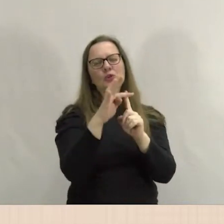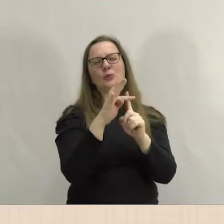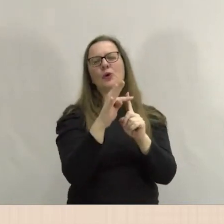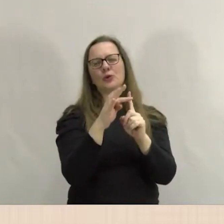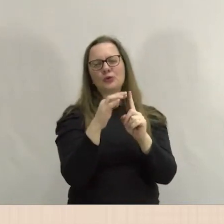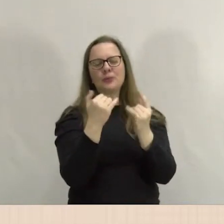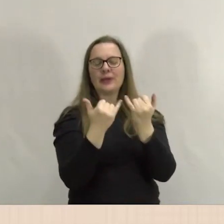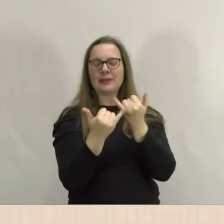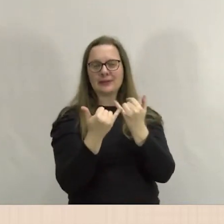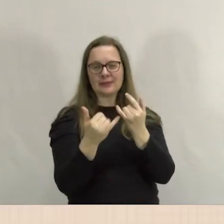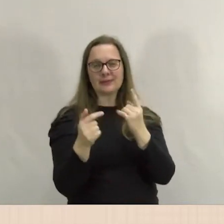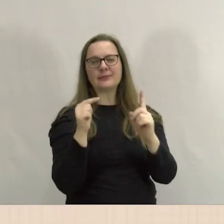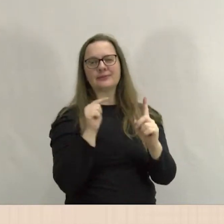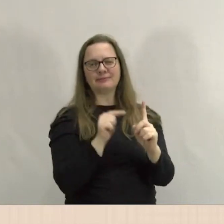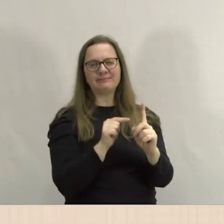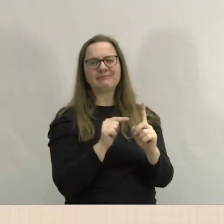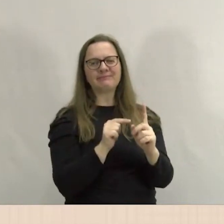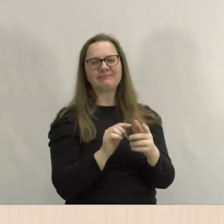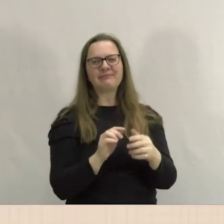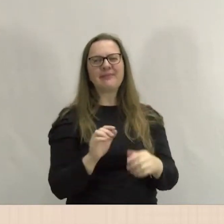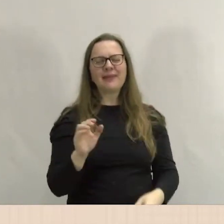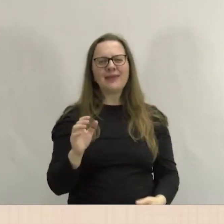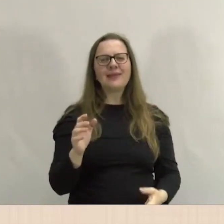Quem respira o mesmo encargo?